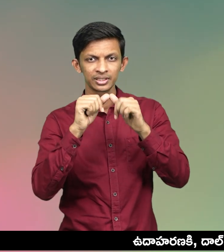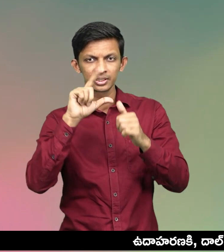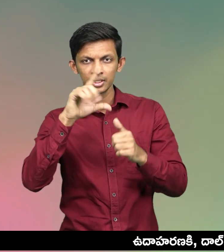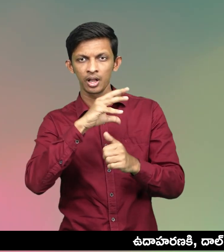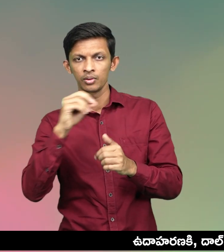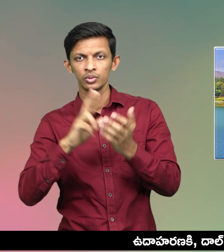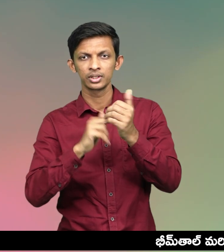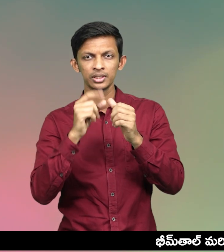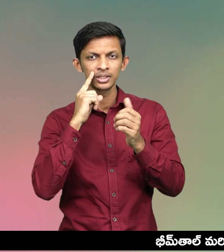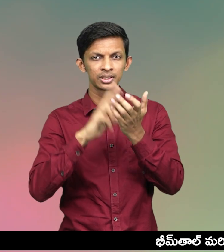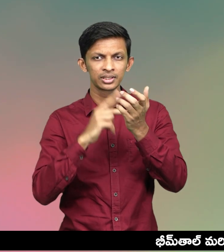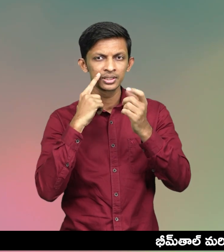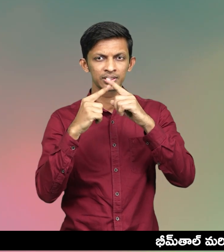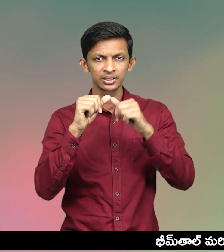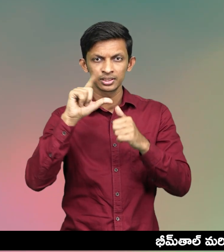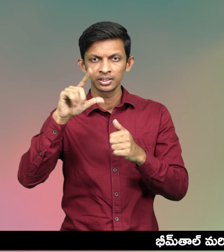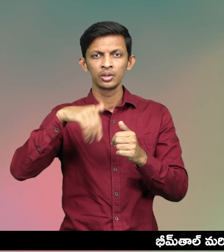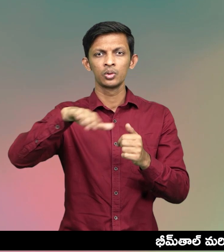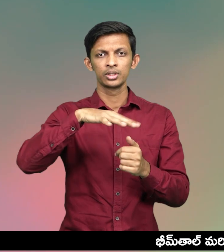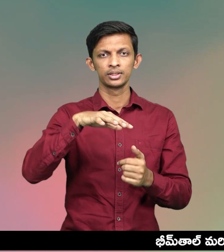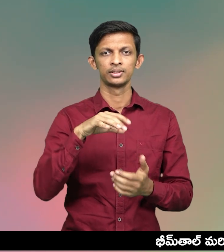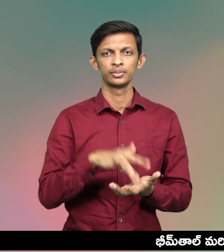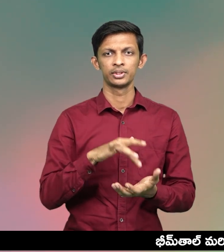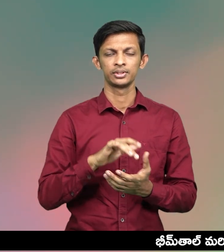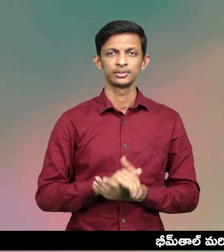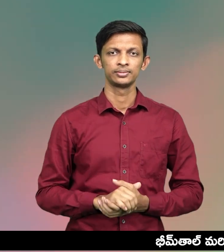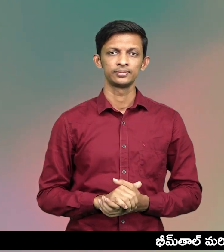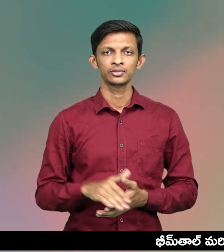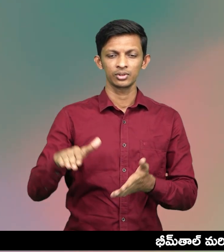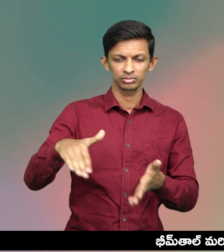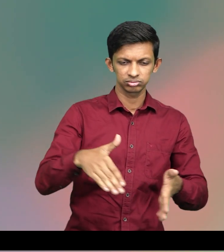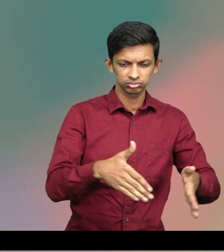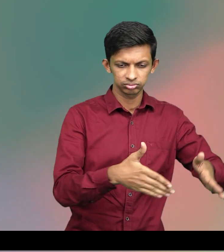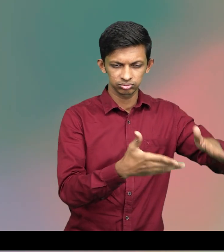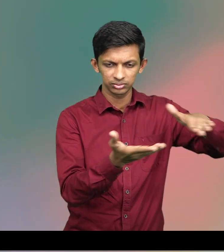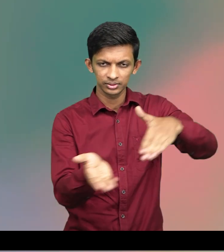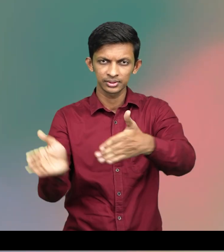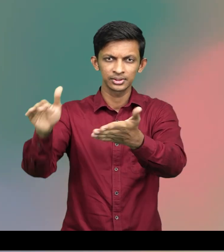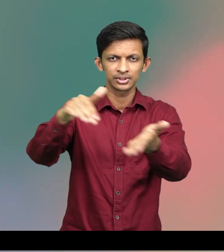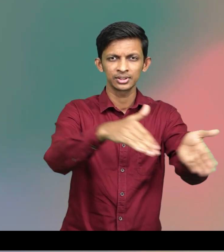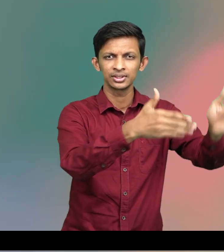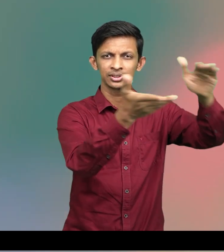శ్రీనగర్, భీమ్తాల్ మరియు నైనితాల్ ఉత్తరాఖండ్. ఆక్స్బో లేక్స్